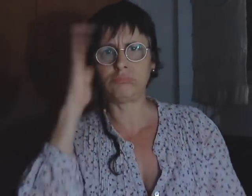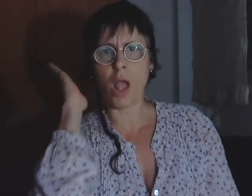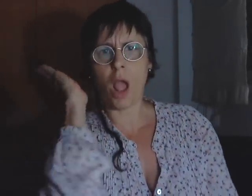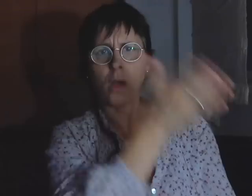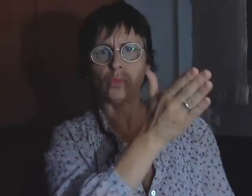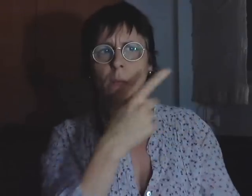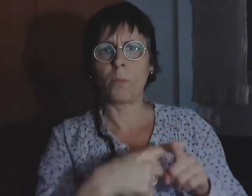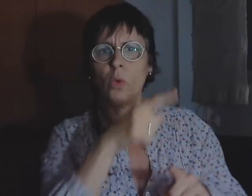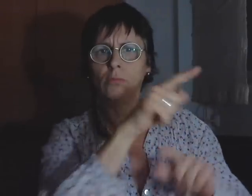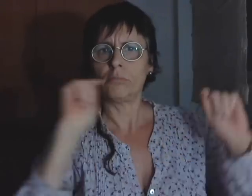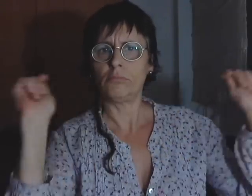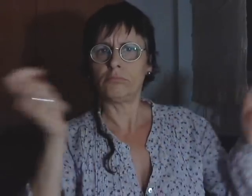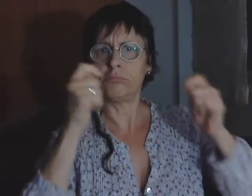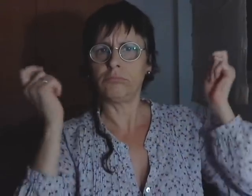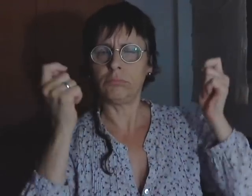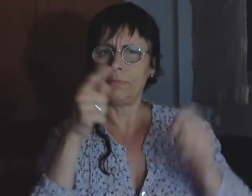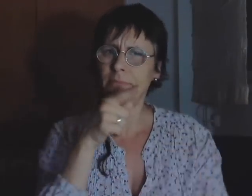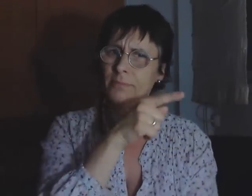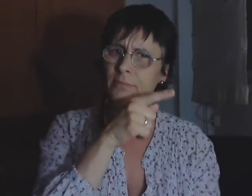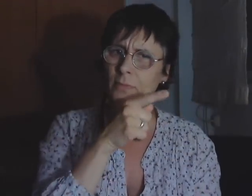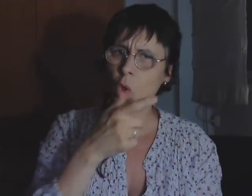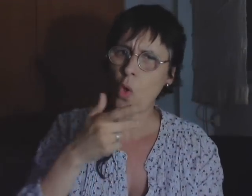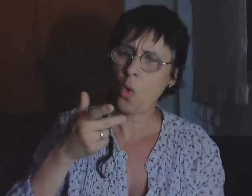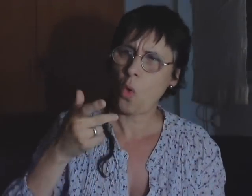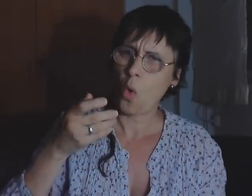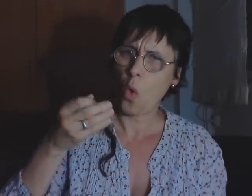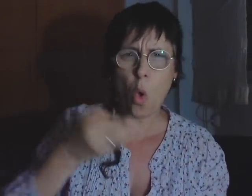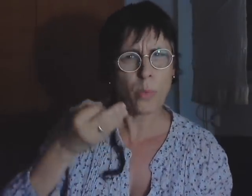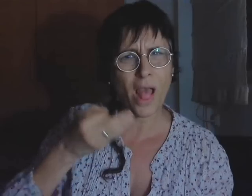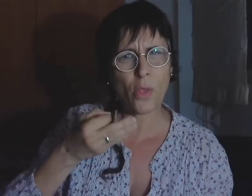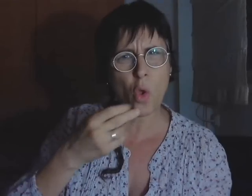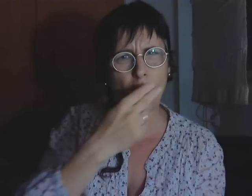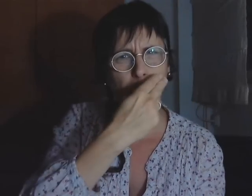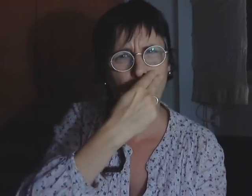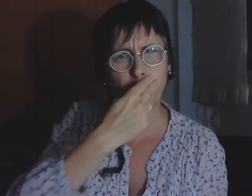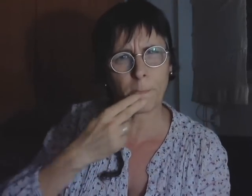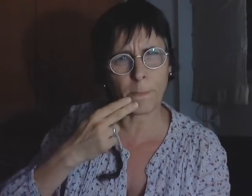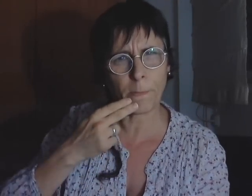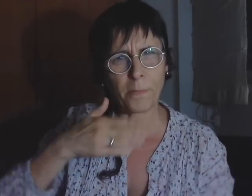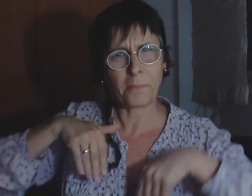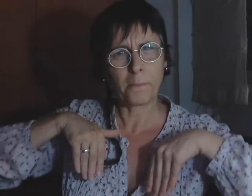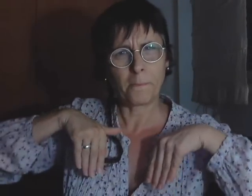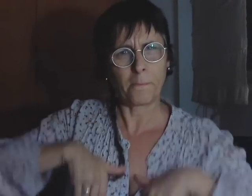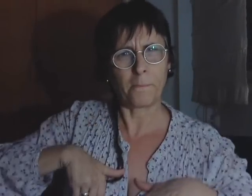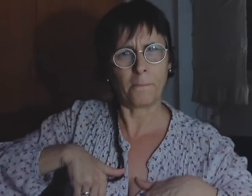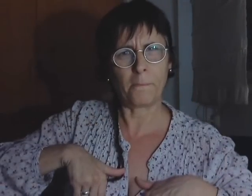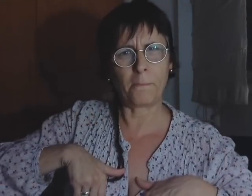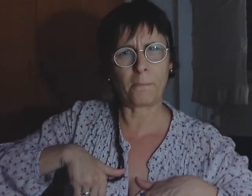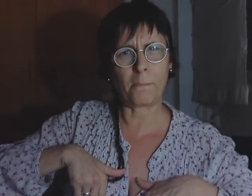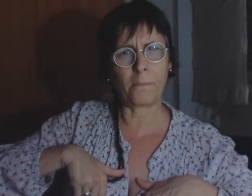solo 4 puntos, la más holgada, la que apunta La Razón. 46 puntos de diferencia a favor del candidato del Partido Popular. Nada más terminar